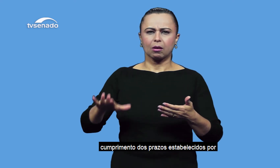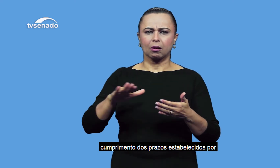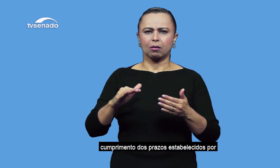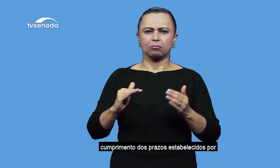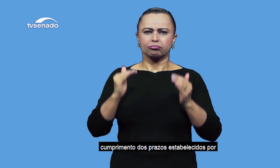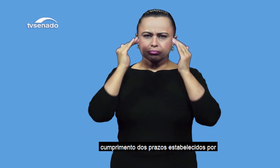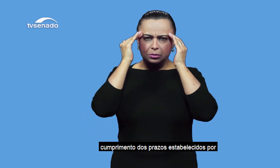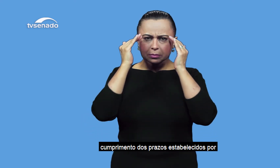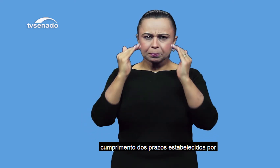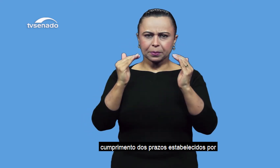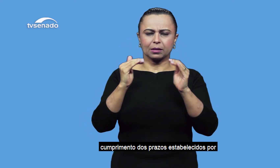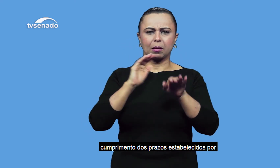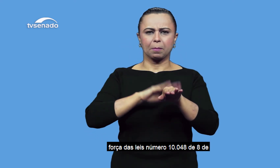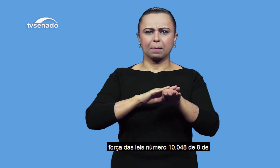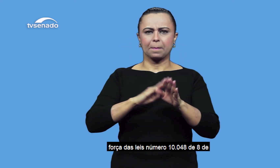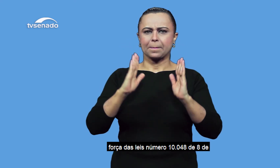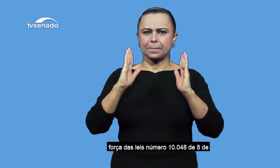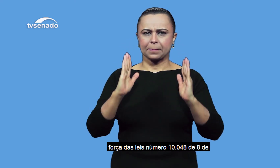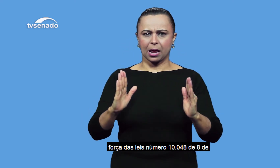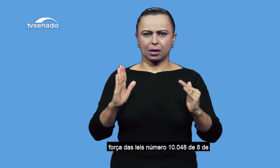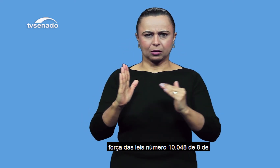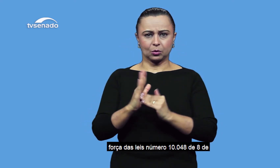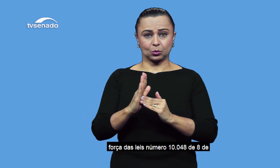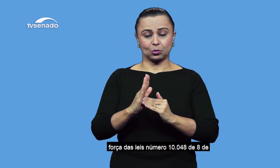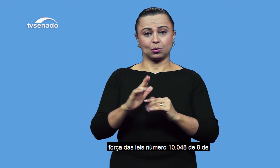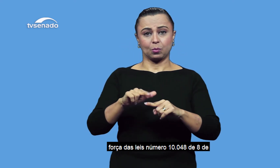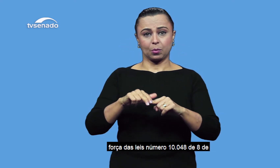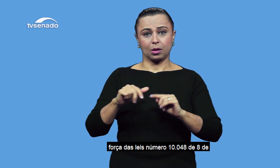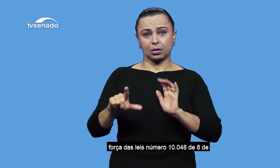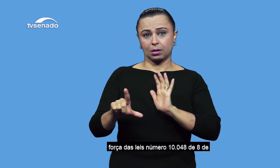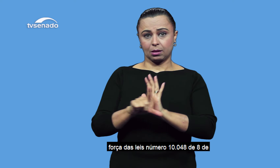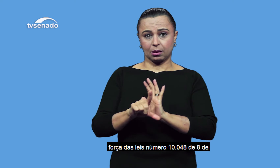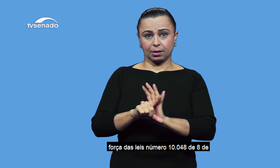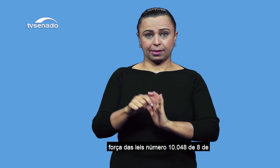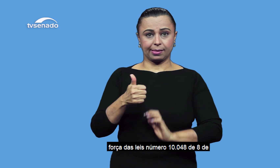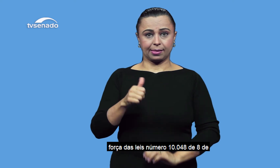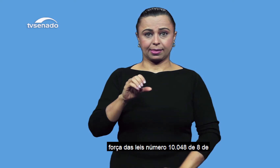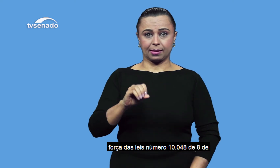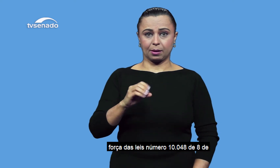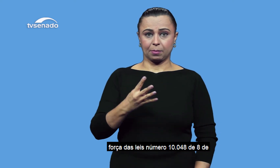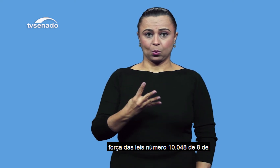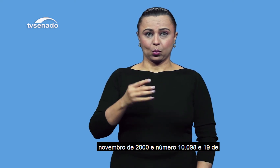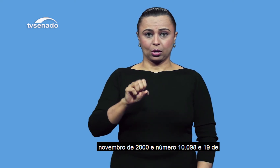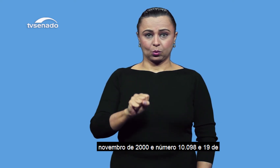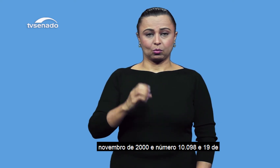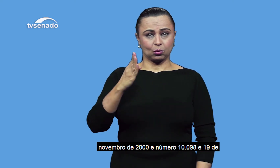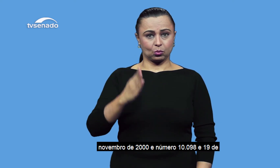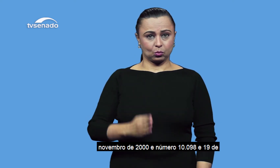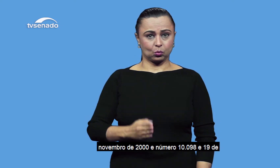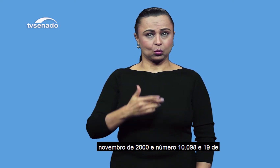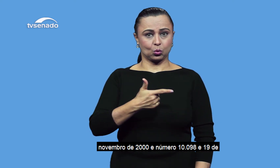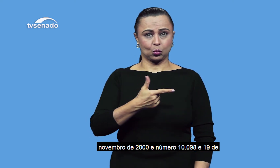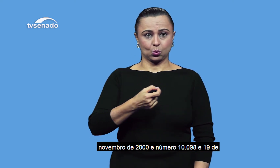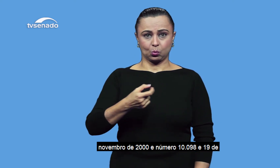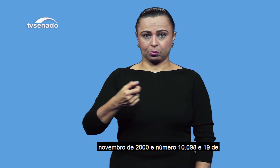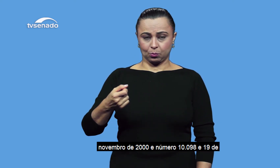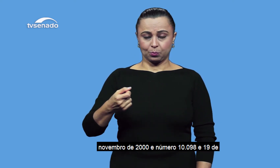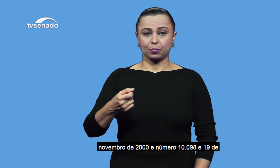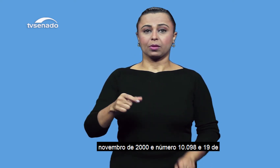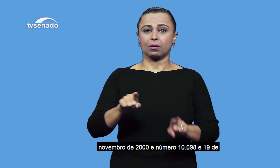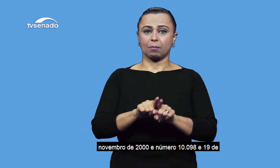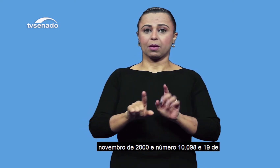estabelecidos por força das leis número 10.048 de 8 de novembro de 2000 e